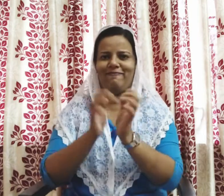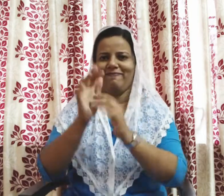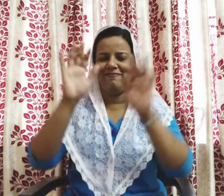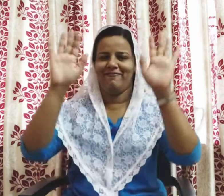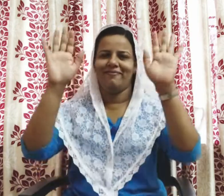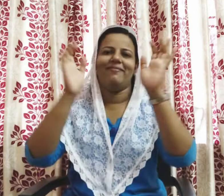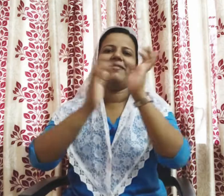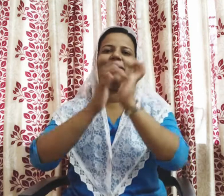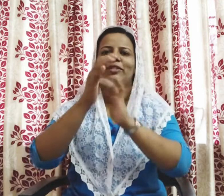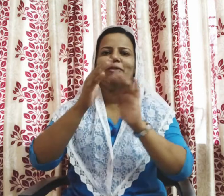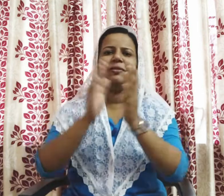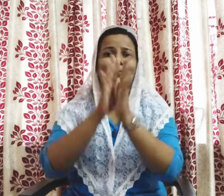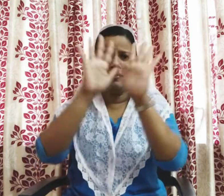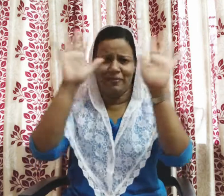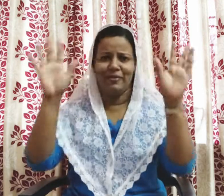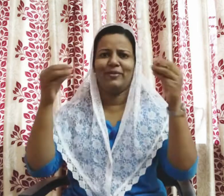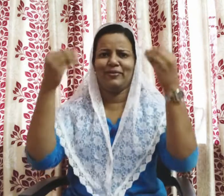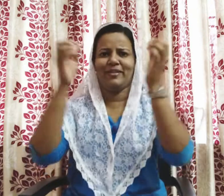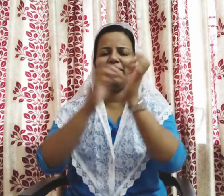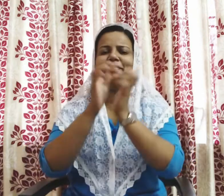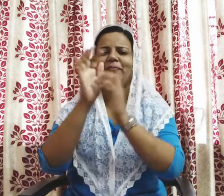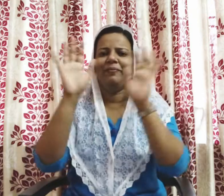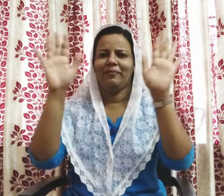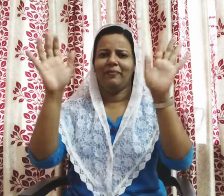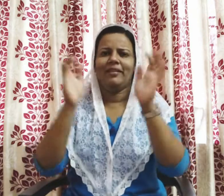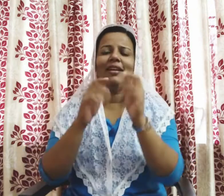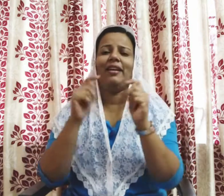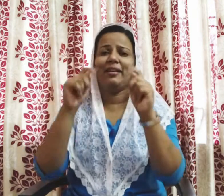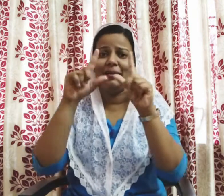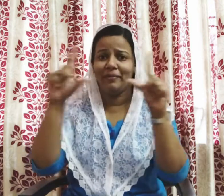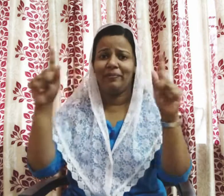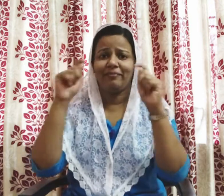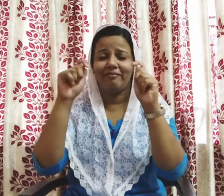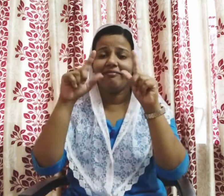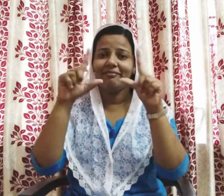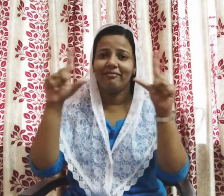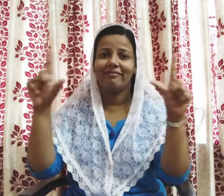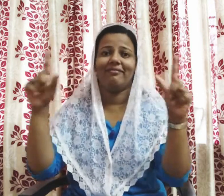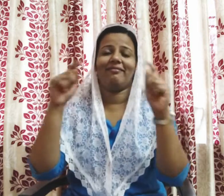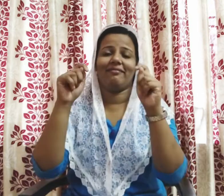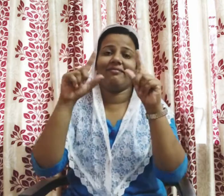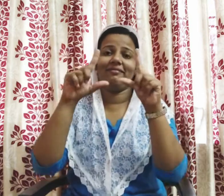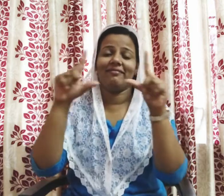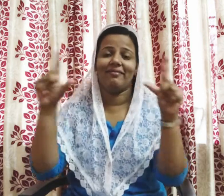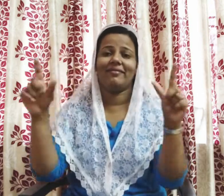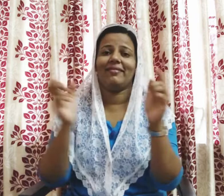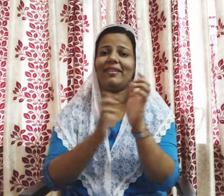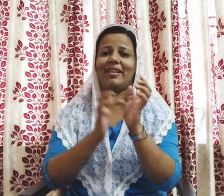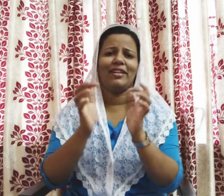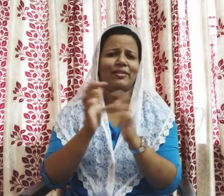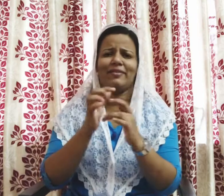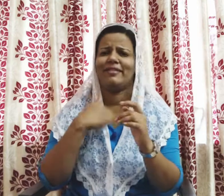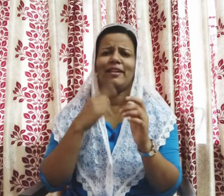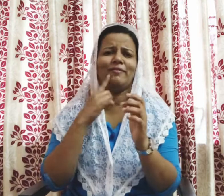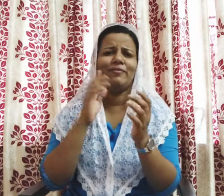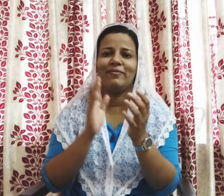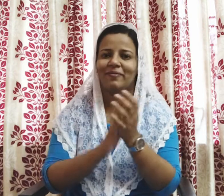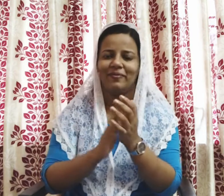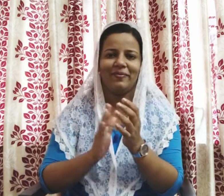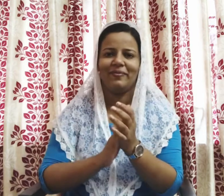കാര്യങ്ങൾ ഉയർത്തിയിട്ട് കർത്താവിനെ ഒന്ന് മഹത്വപ്പെടുത്തിക്കുക, നമ്മൾ പ്രാർത്ഥിക്കാൻ പോകുക. ഹല്ലേലൂയ ഹല്ലേലൂയ ഹല്ലേലൂയ. കർത്താവേ, ഞങ്ങളങ്ങനെ സ്തുതിക്കുന്നു സ്തുതിക്കുന്നു